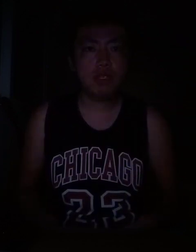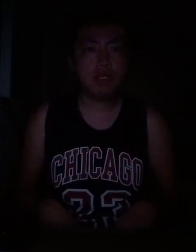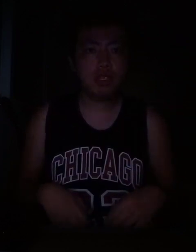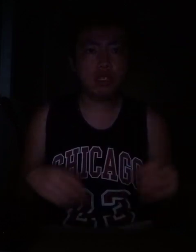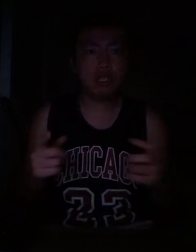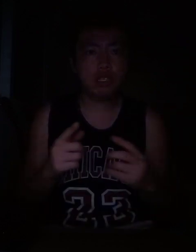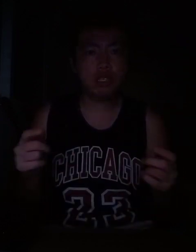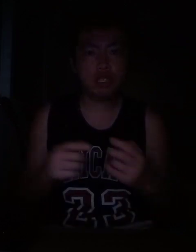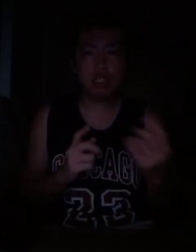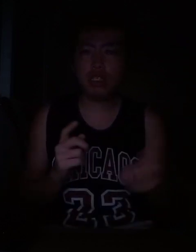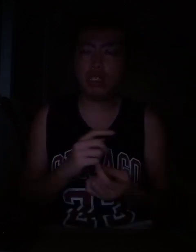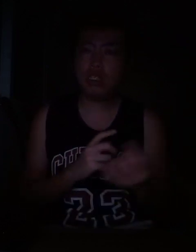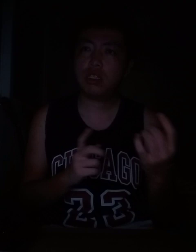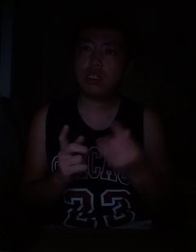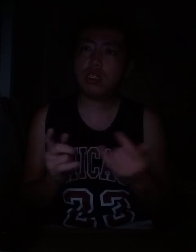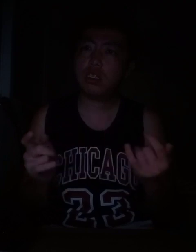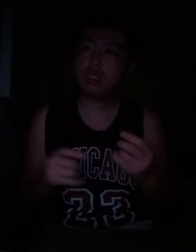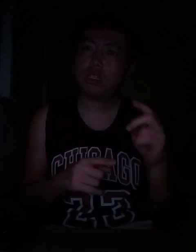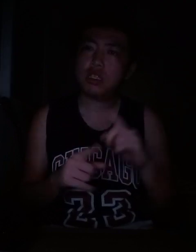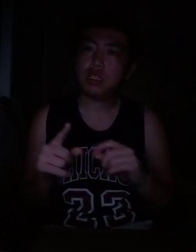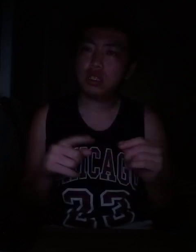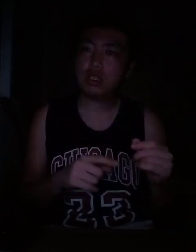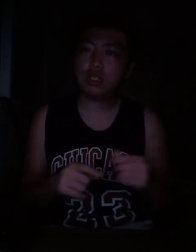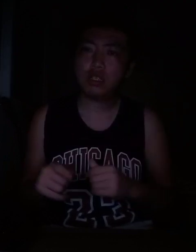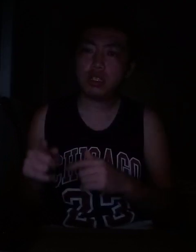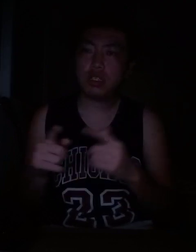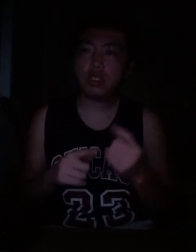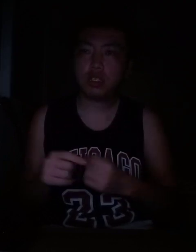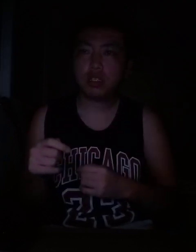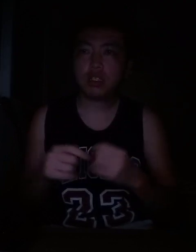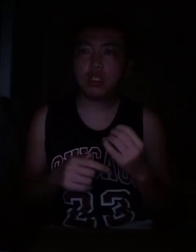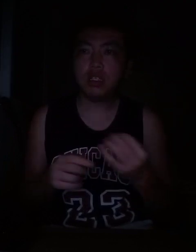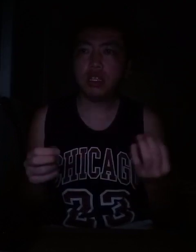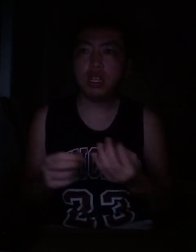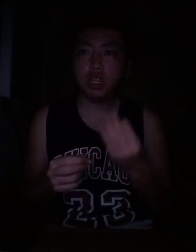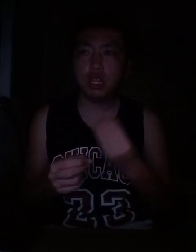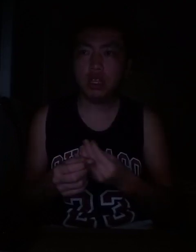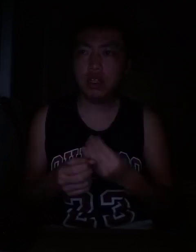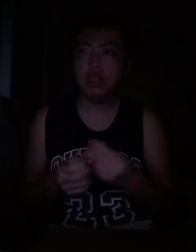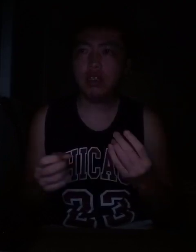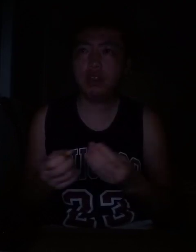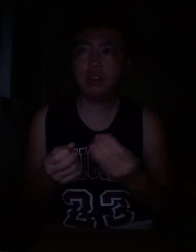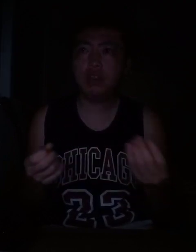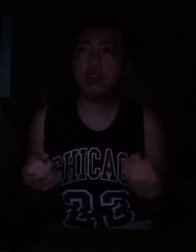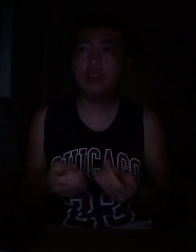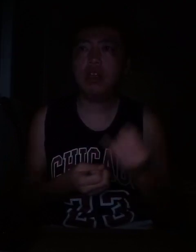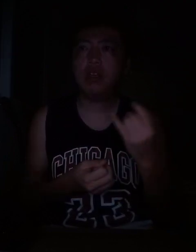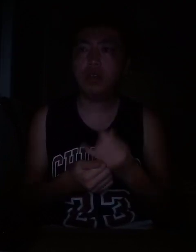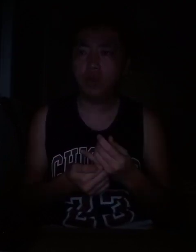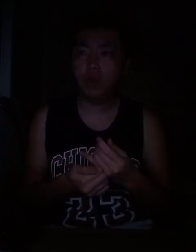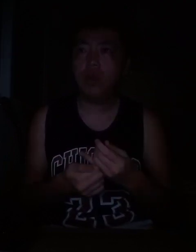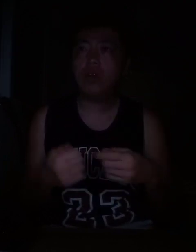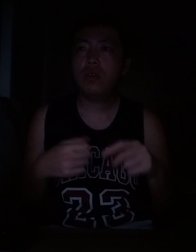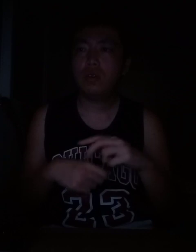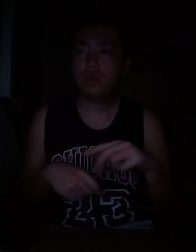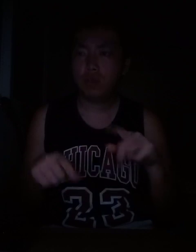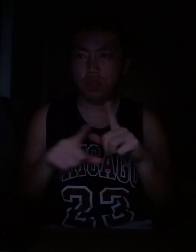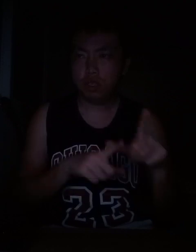LH 재취업 심사 사례를 살펴보니 버젓이 전관임을 강조하는 내용이 들어가 있었는데도 심사를 통과한 것으로